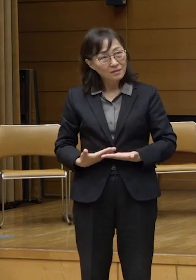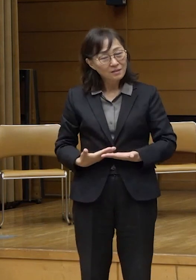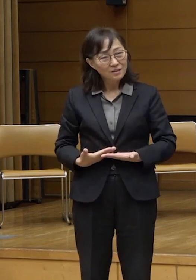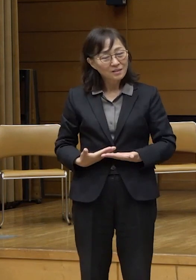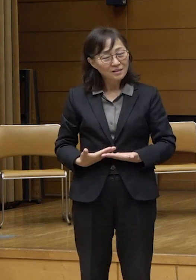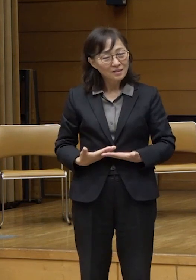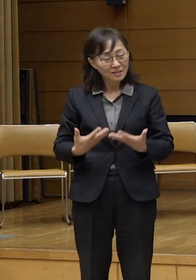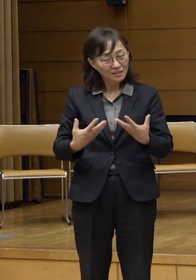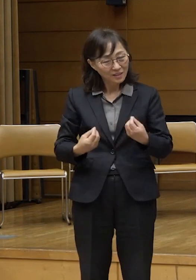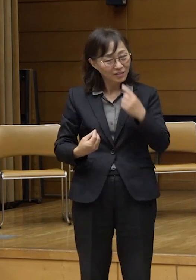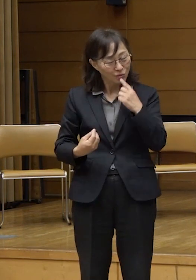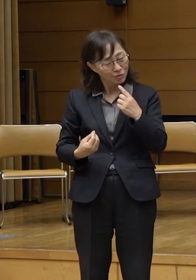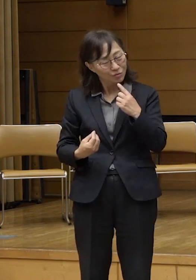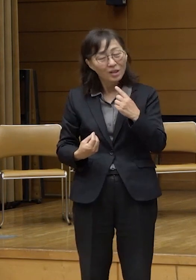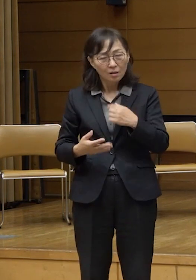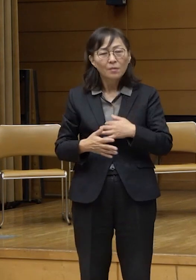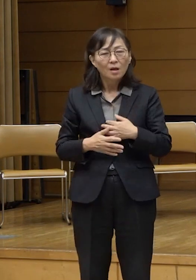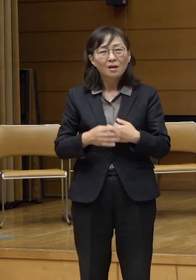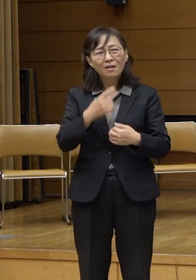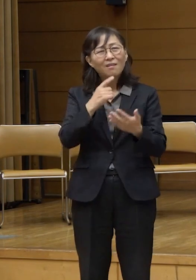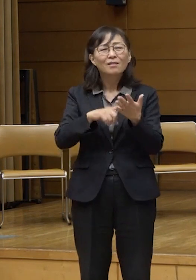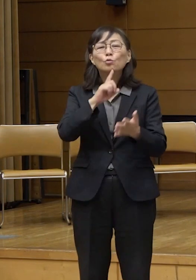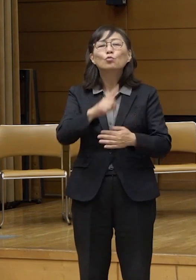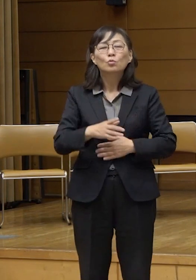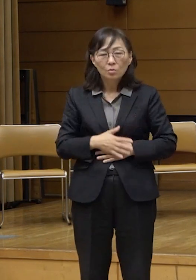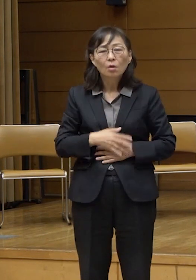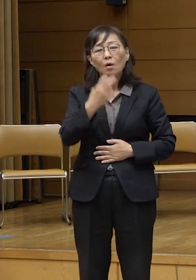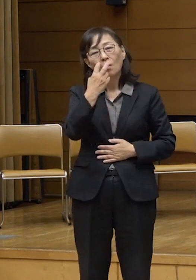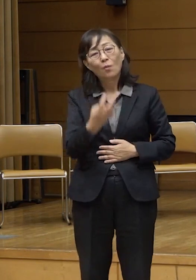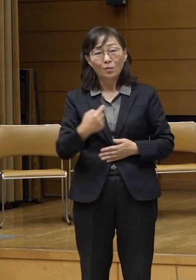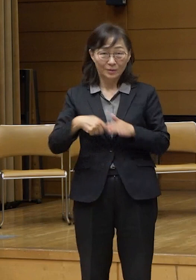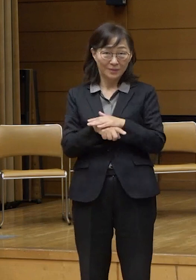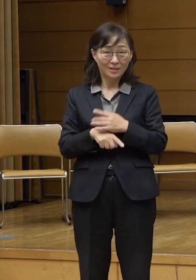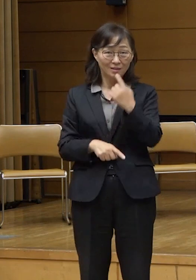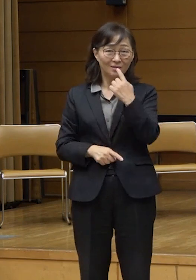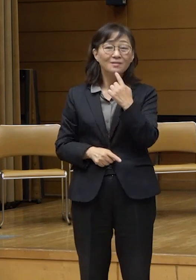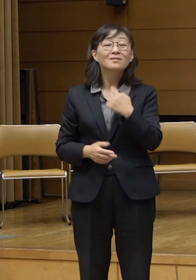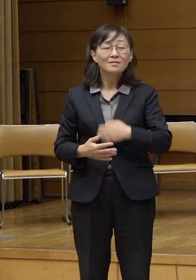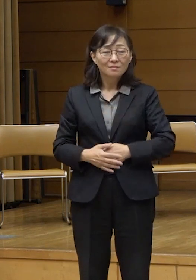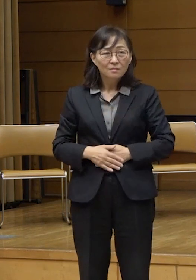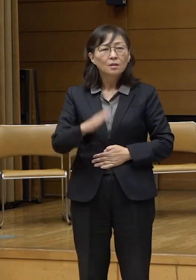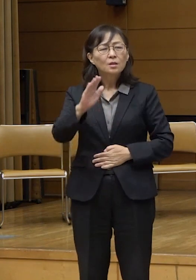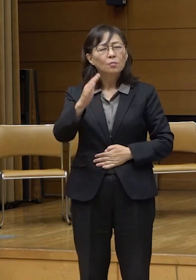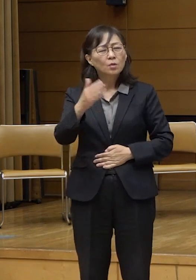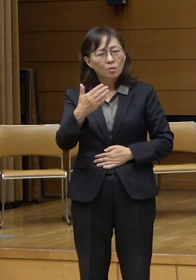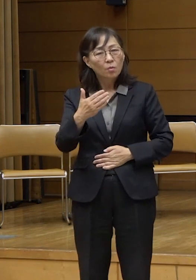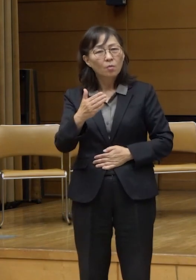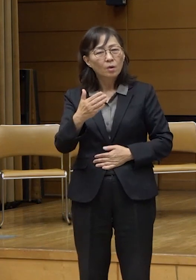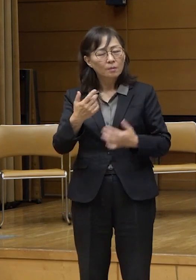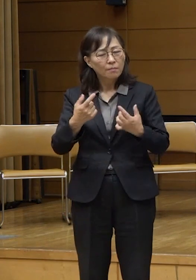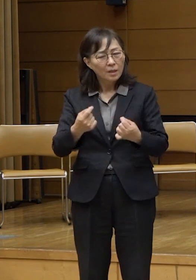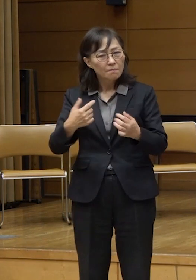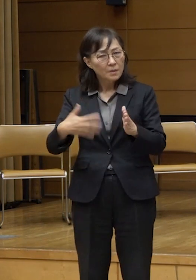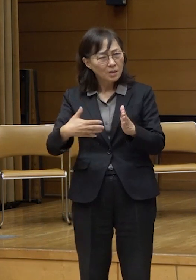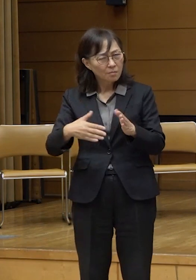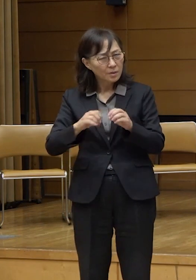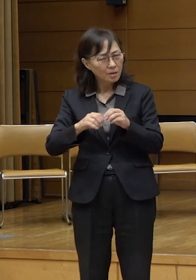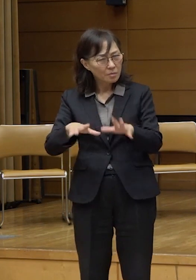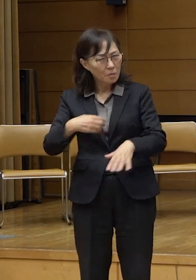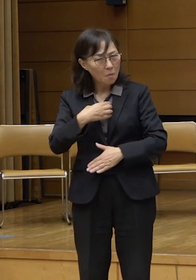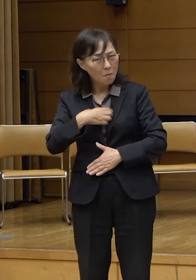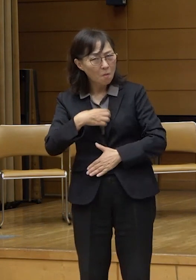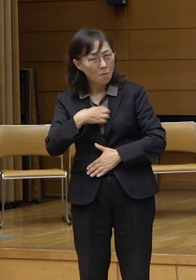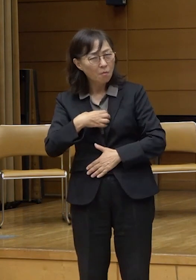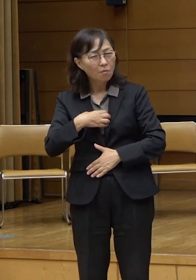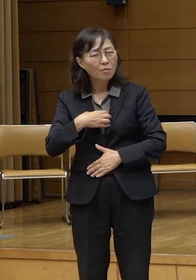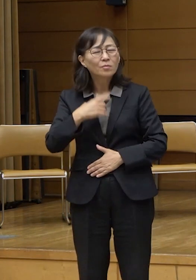申し上げましたけど、一言で言えば、ほっとしているところがあります。しかし一方で、ハラハラドキドキというところを